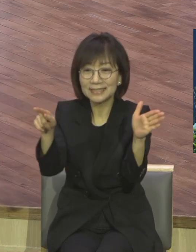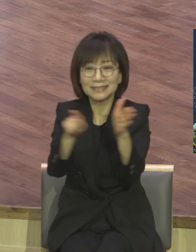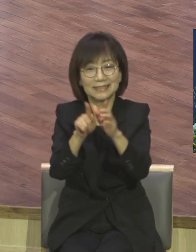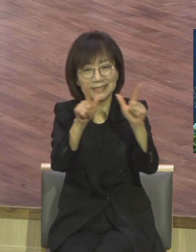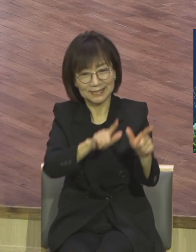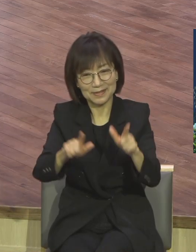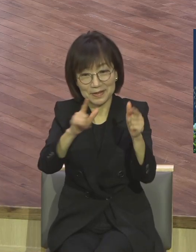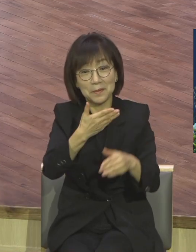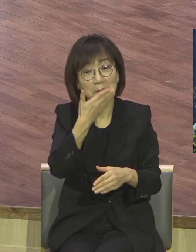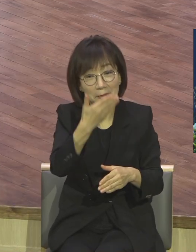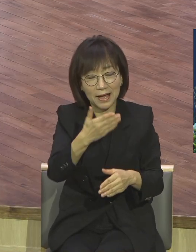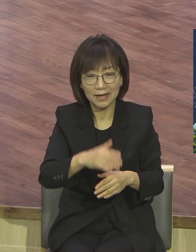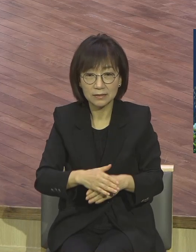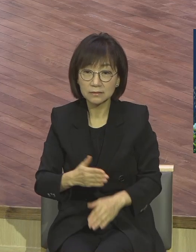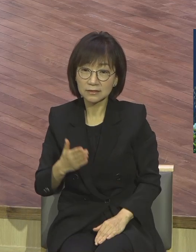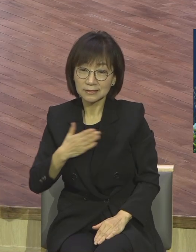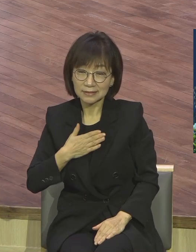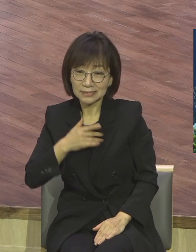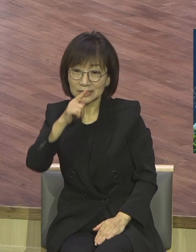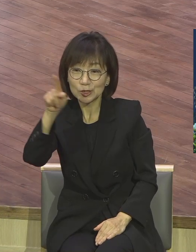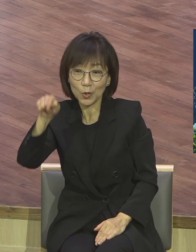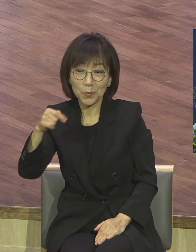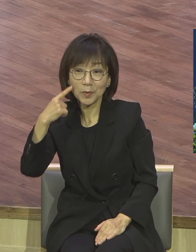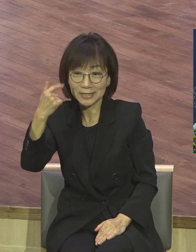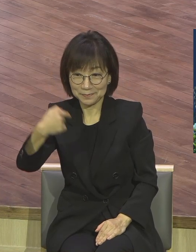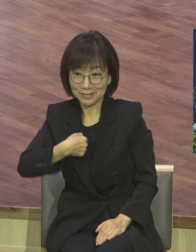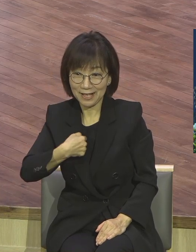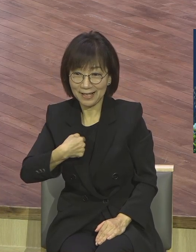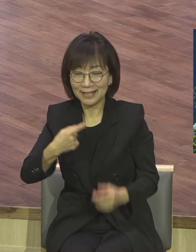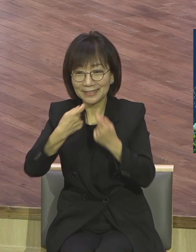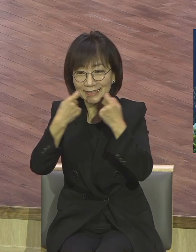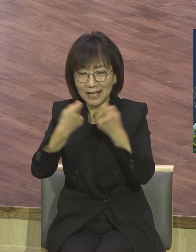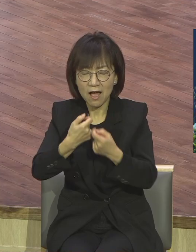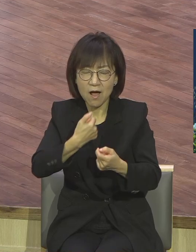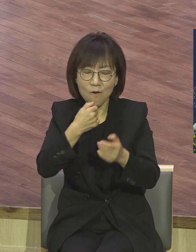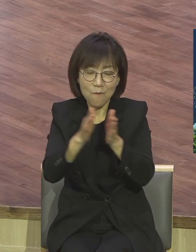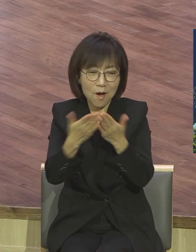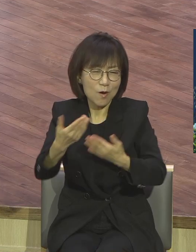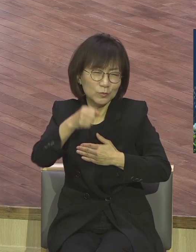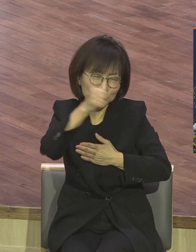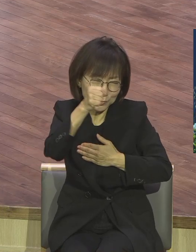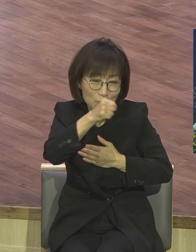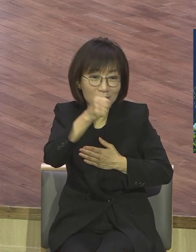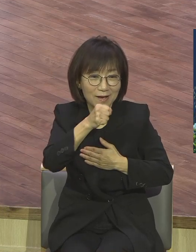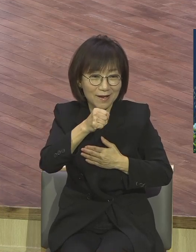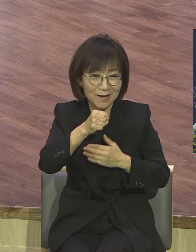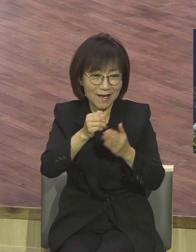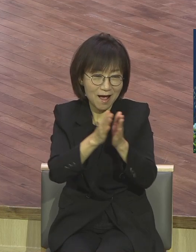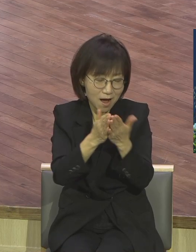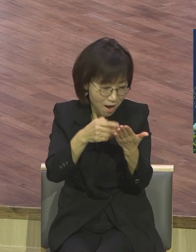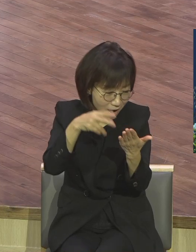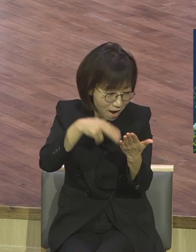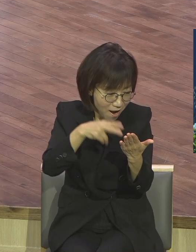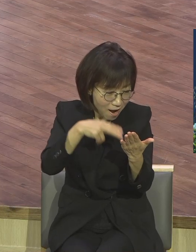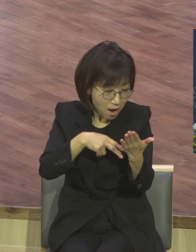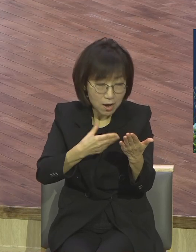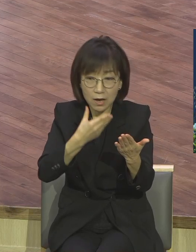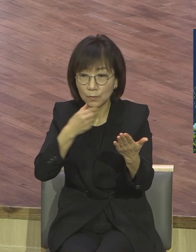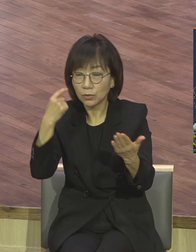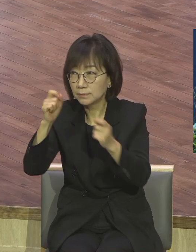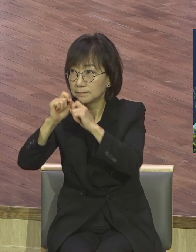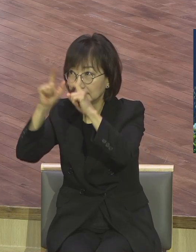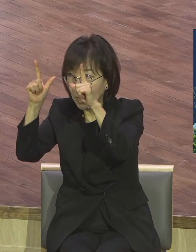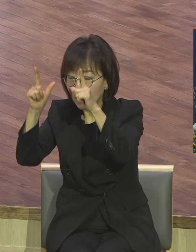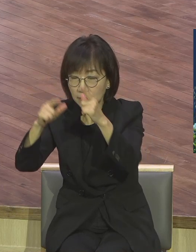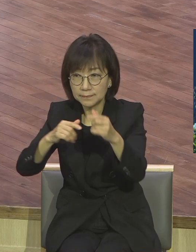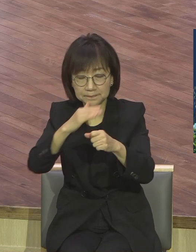저도 개인적으로 이 로마서를 아주 좋아합니다. 복음을 깨닫고 나서 더